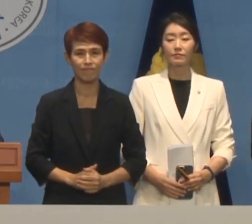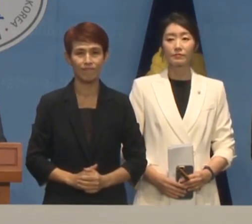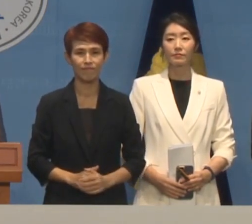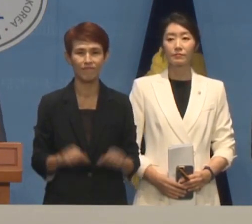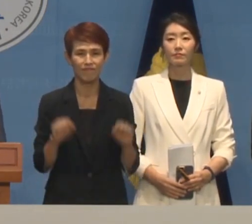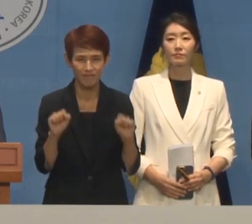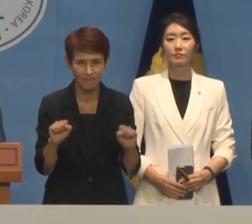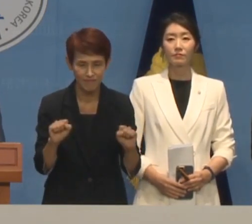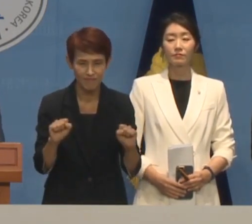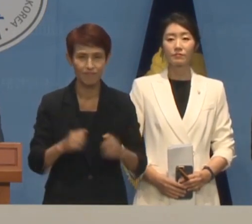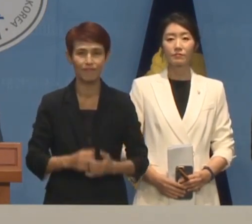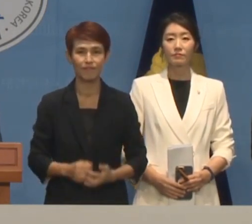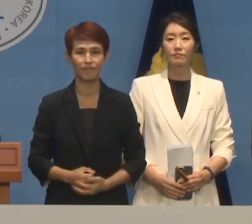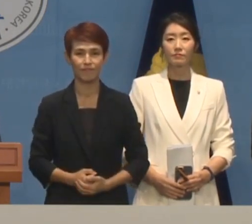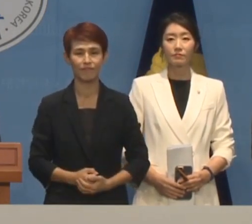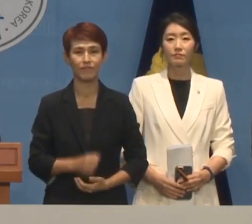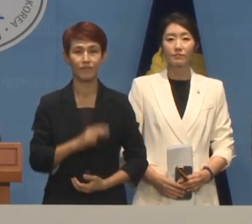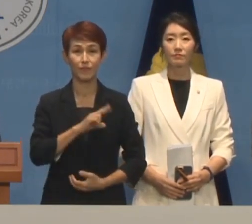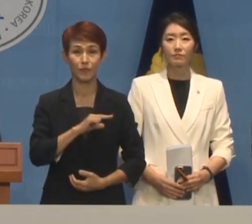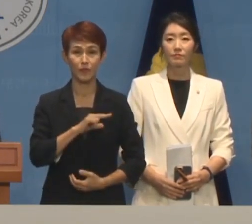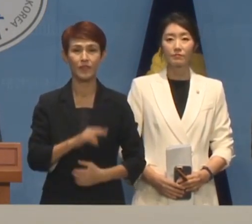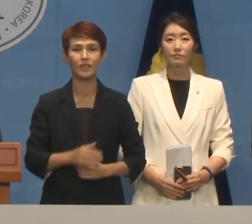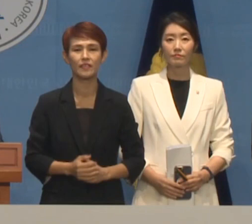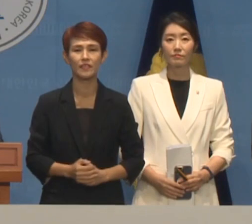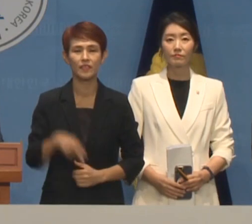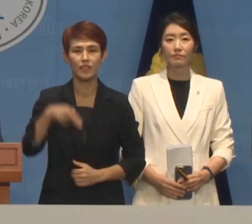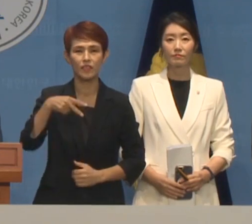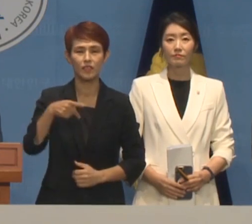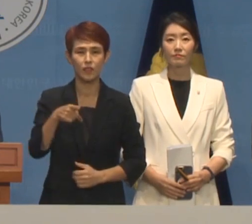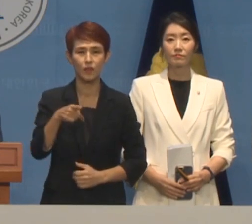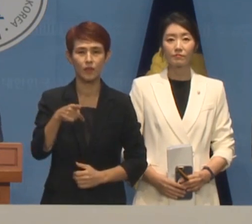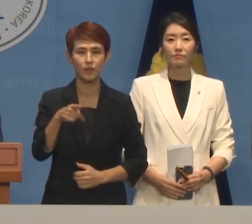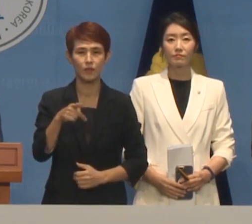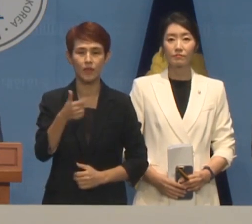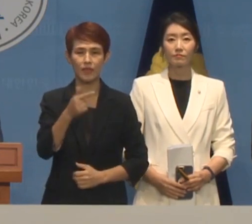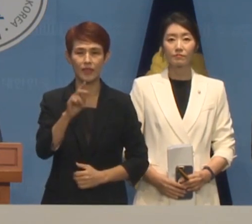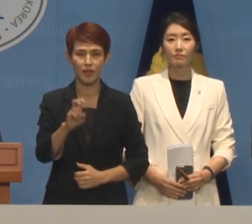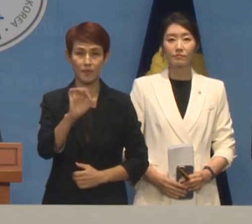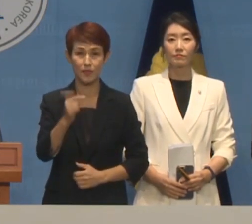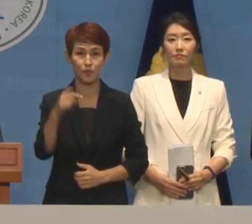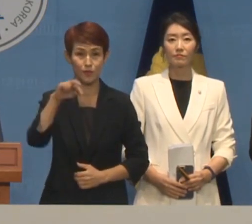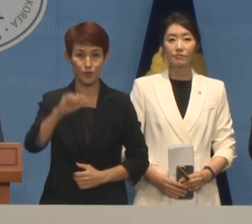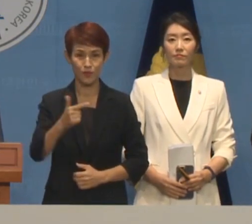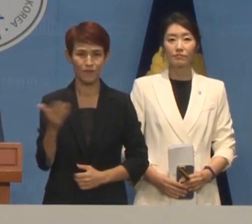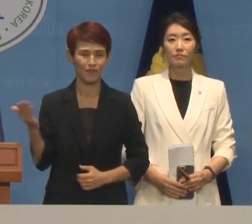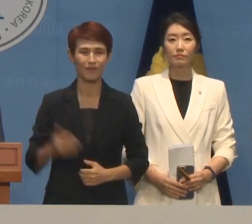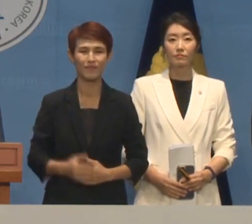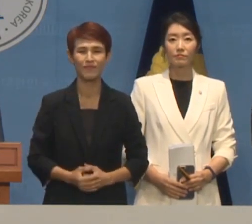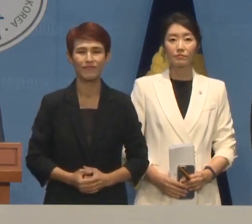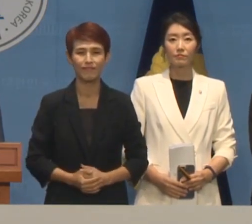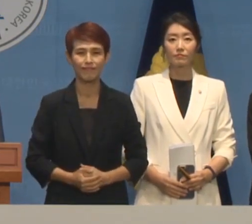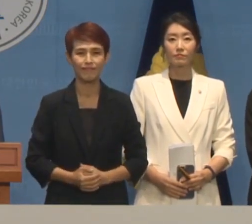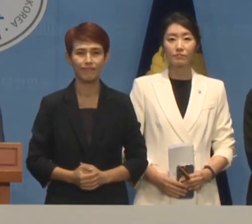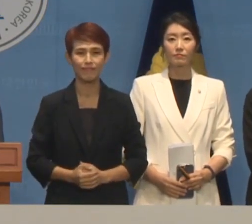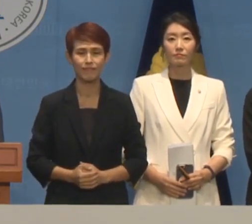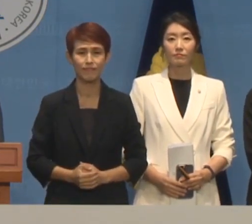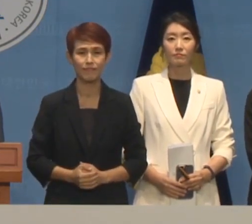네, 안녕하십니까. 국회 보건복지위원회 소속 서울 송파병의 남인순 의원입니다. 기자회견문을 낭독하도록